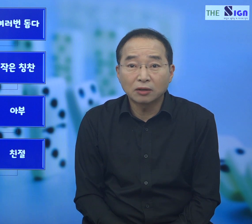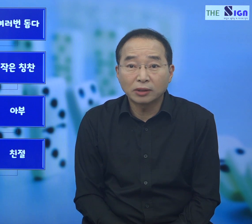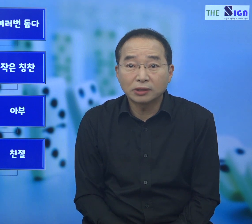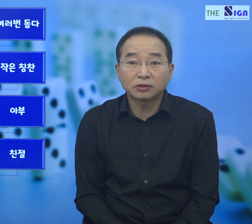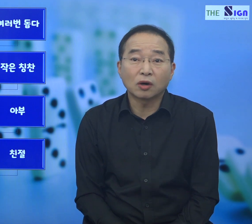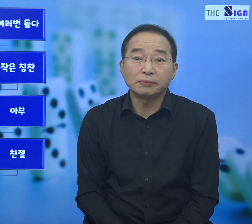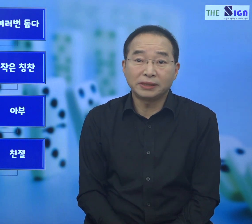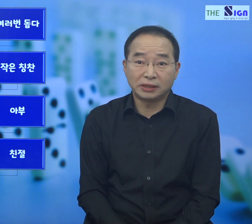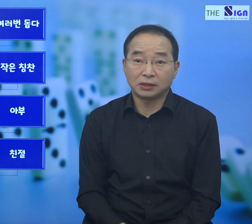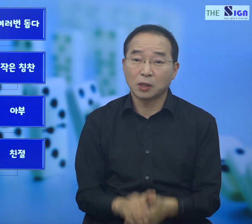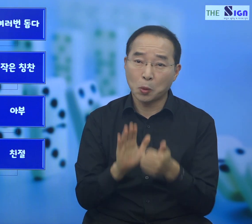할 때 서비스.